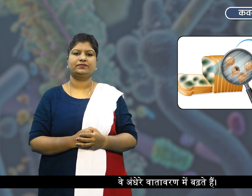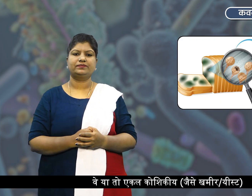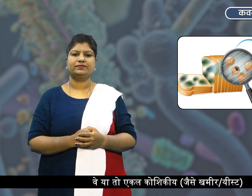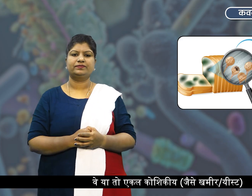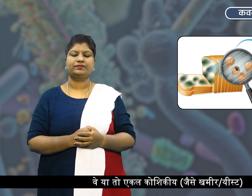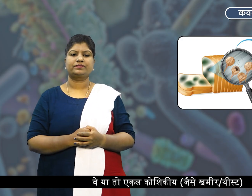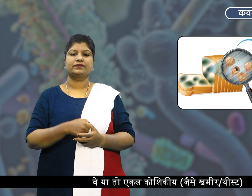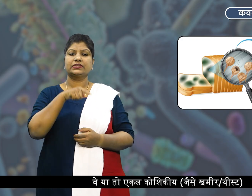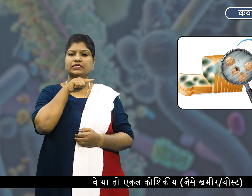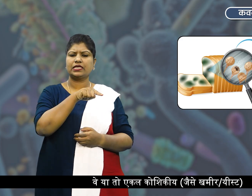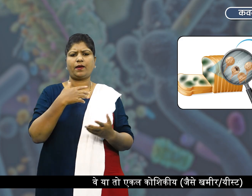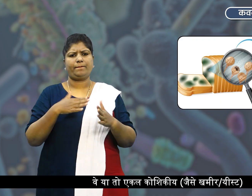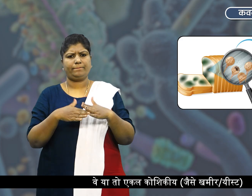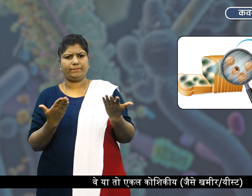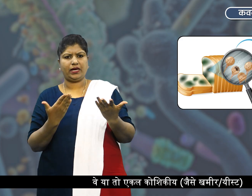वे या तो एकल कोशिकीय